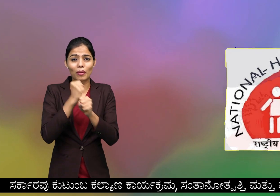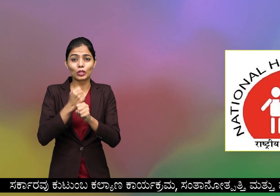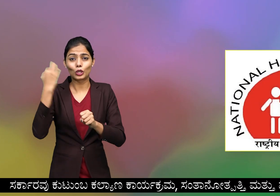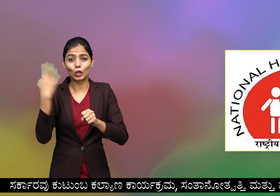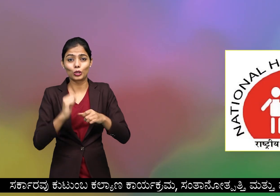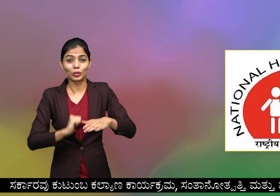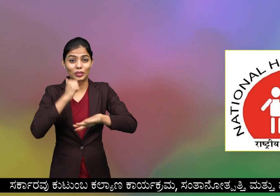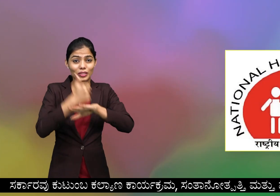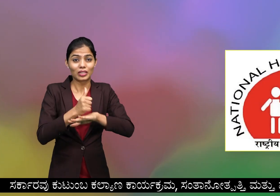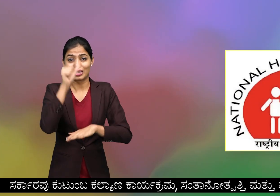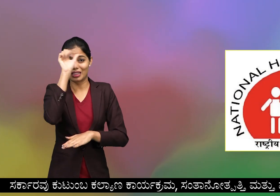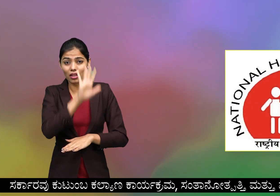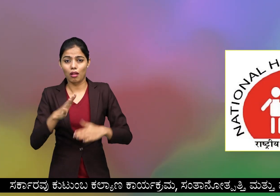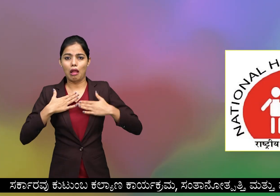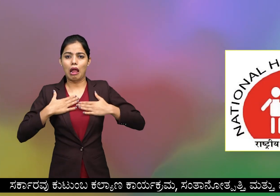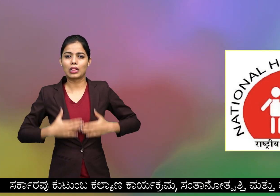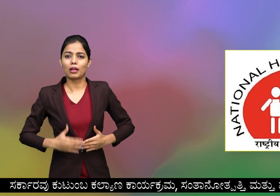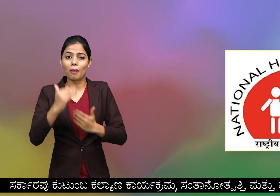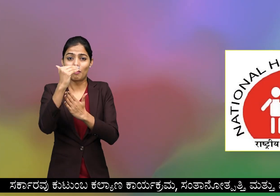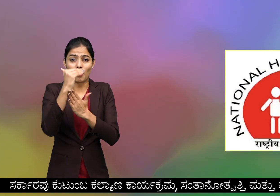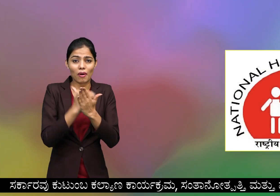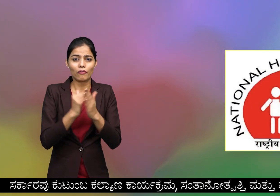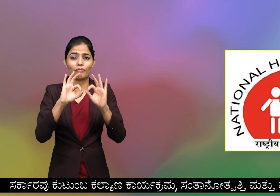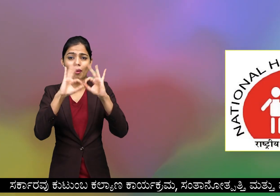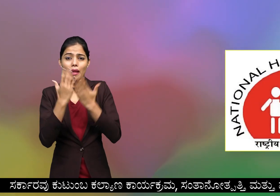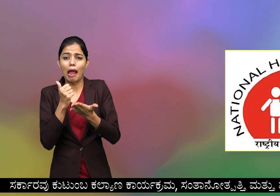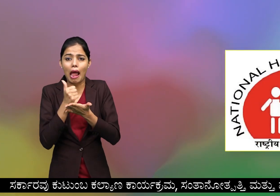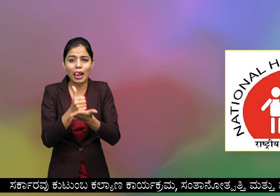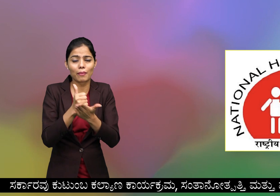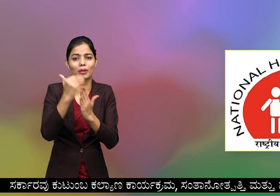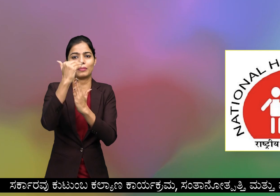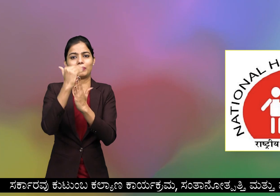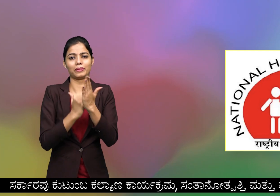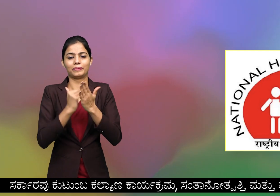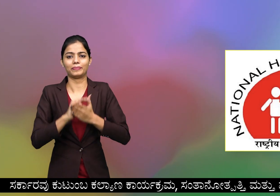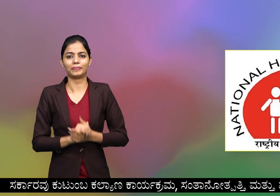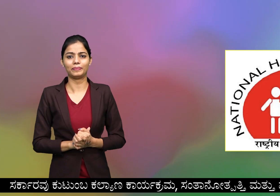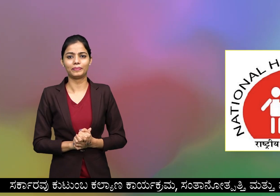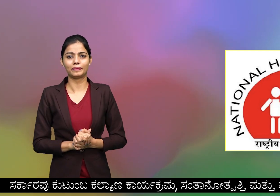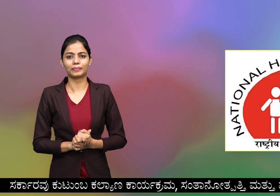ಸರ್ಕಾರವು ಕುಟುಂಬ ಕಲ್ಯಾಣ ಕಾರ್ಯಕ್ರಮ, ಸಂತಾನೋತ್ಪತ್ತಿ ಮತ್ತು ಮಕ್ಕಳ ಆರೋಗ್ಯ ರಕ್ಷಣೆ ಅಥವಾ